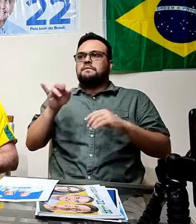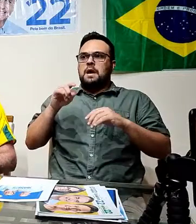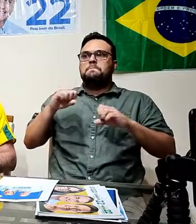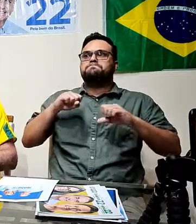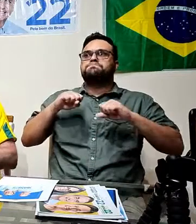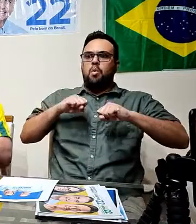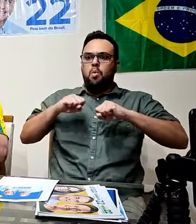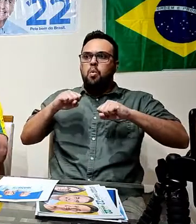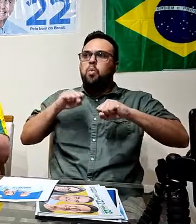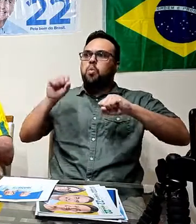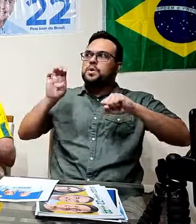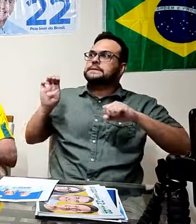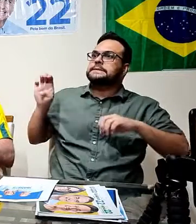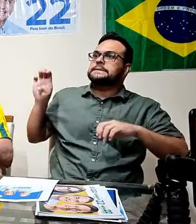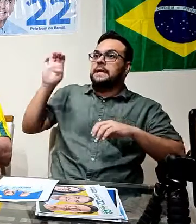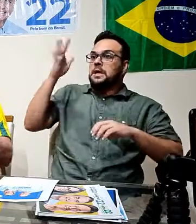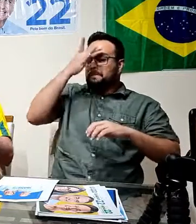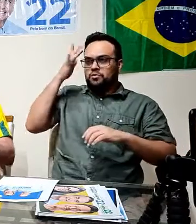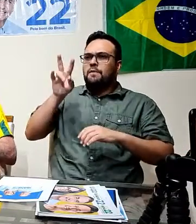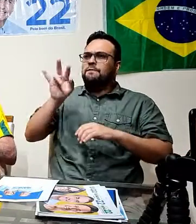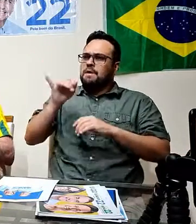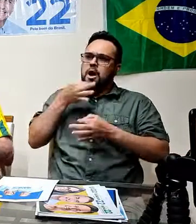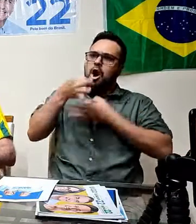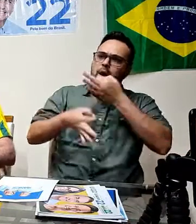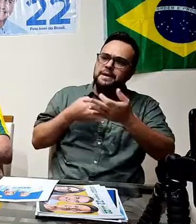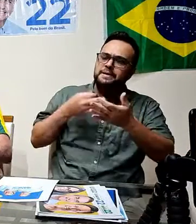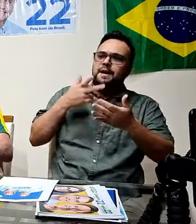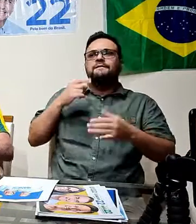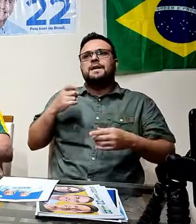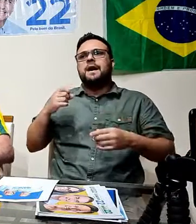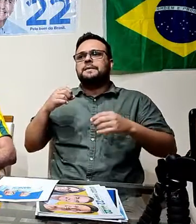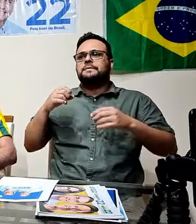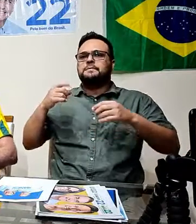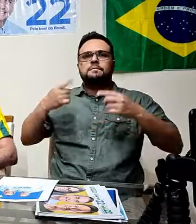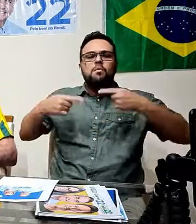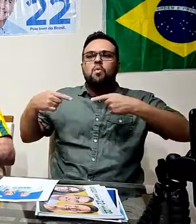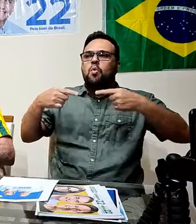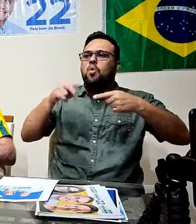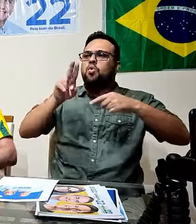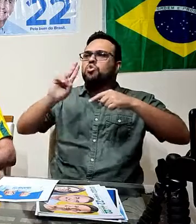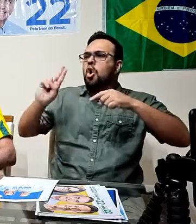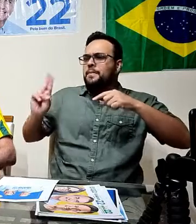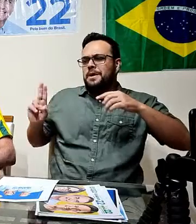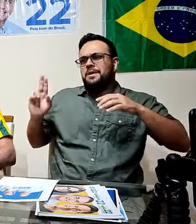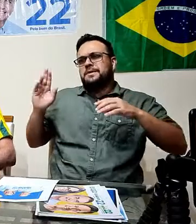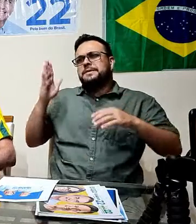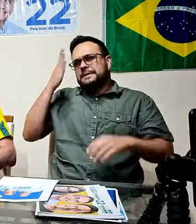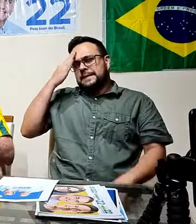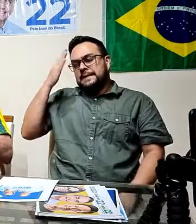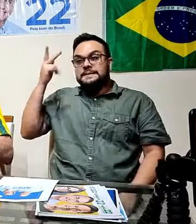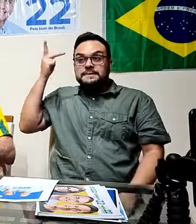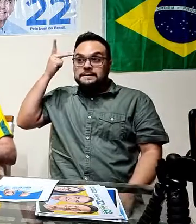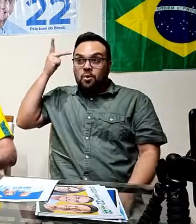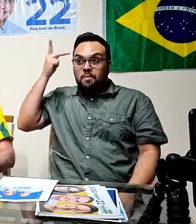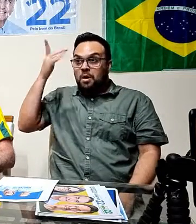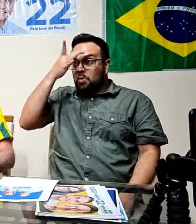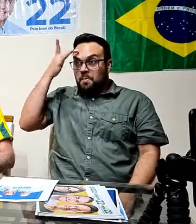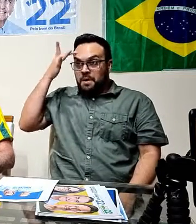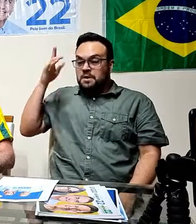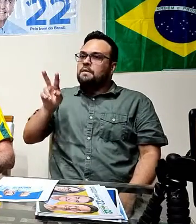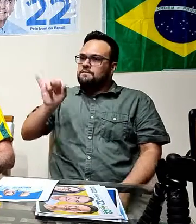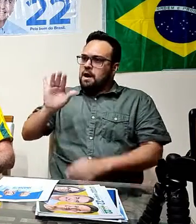estados. Então, o pessoal vai comentar, vai debater nomes e tenho certeza que o povo de Paulista, São Paulo, vai